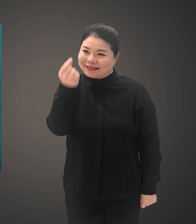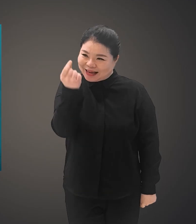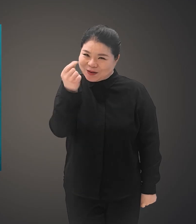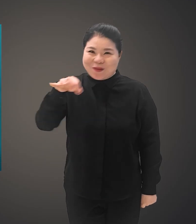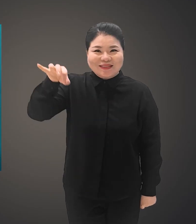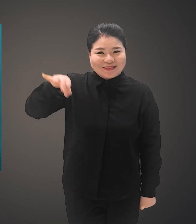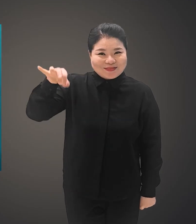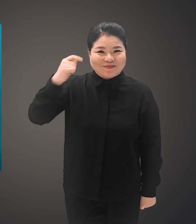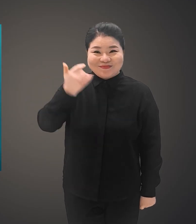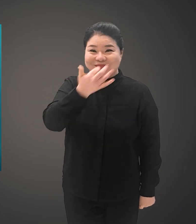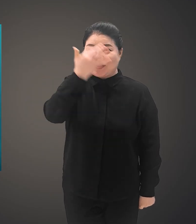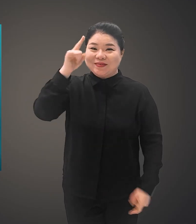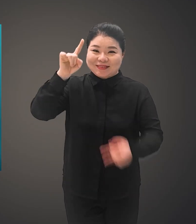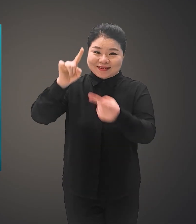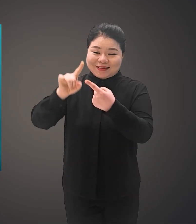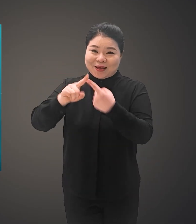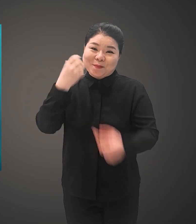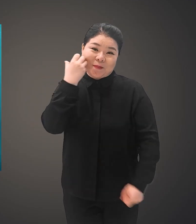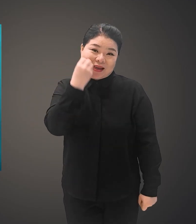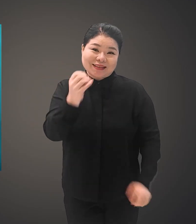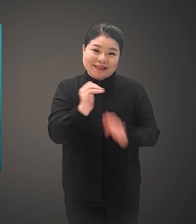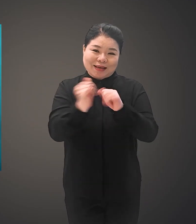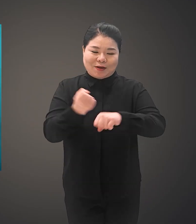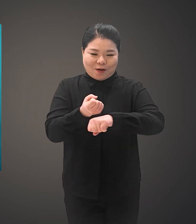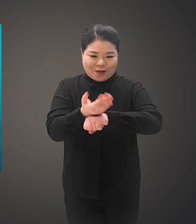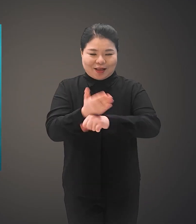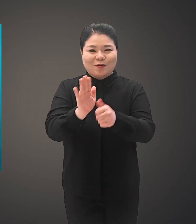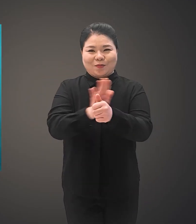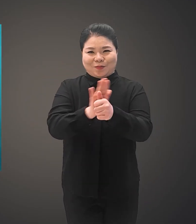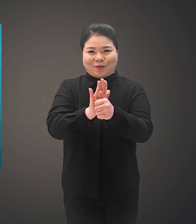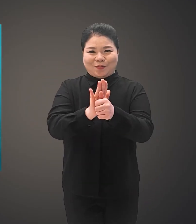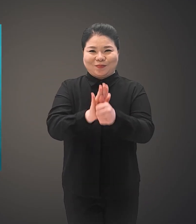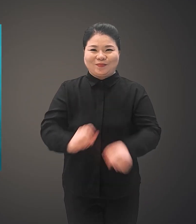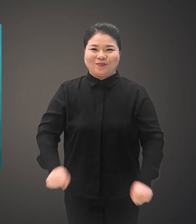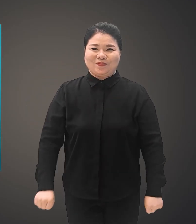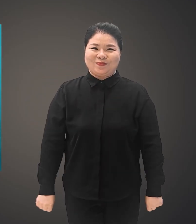사소하고 시시한 아름다운 것에 매혹당한 사람이 건네는 위안과 위로.